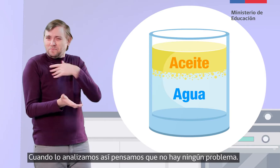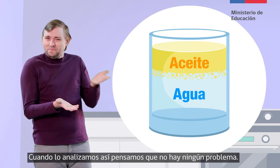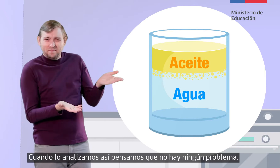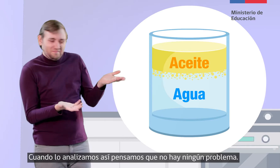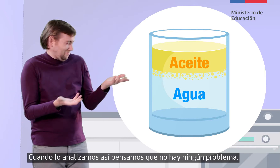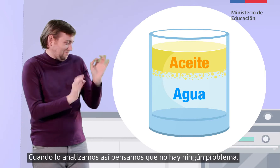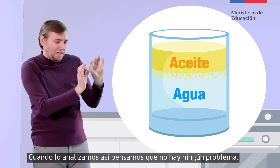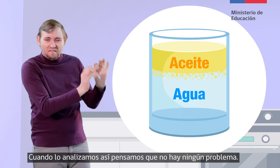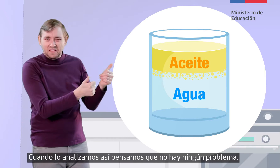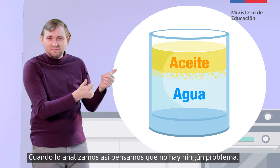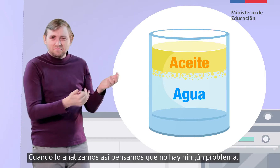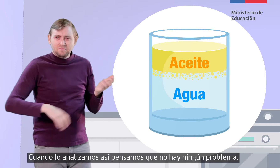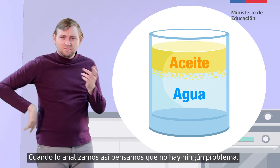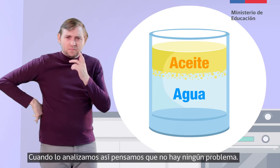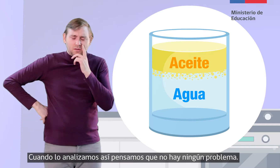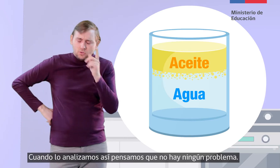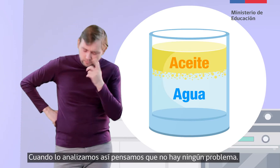que no hay ningún problema.